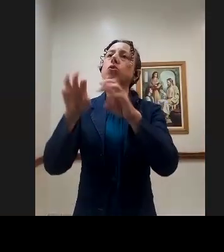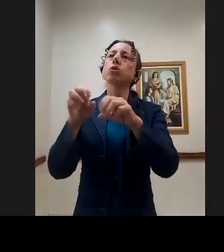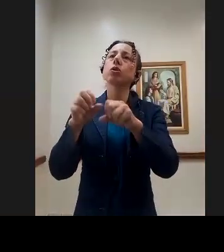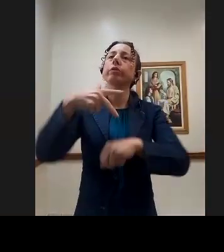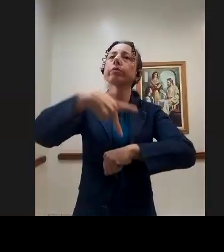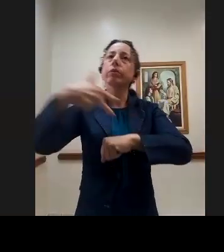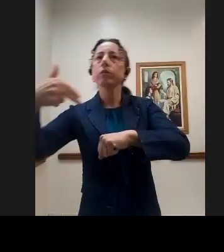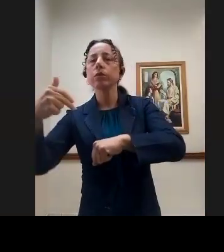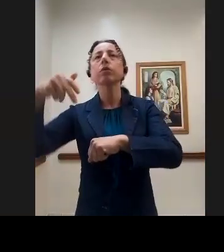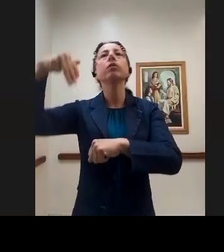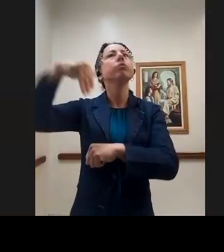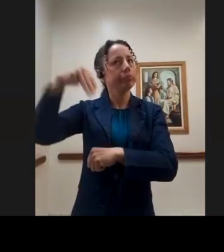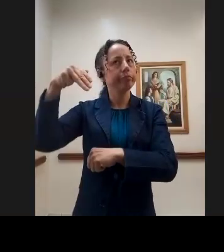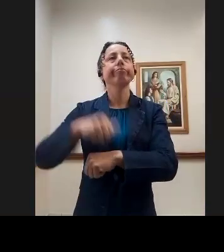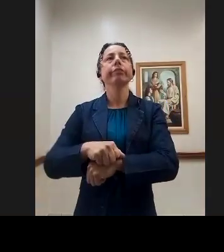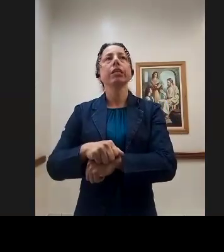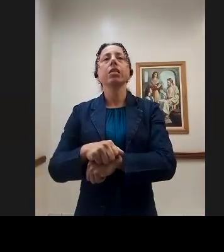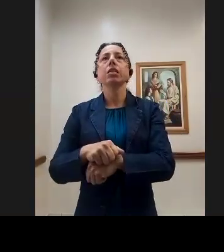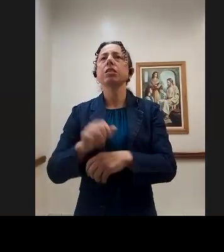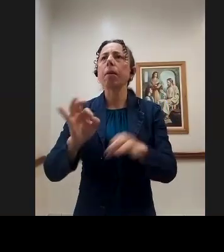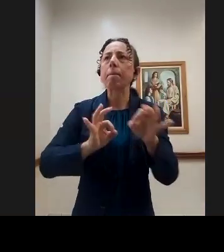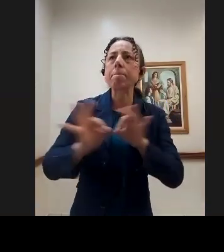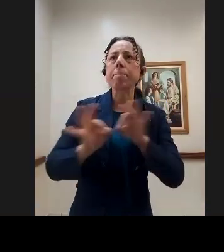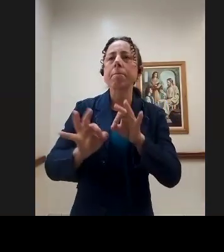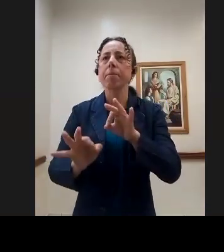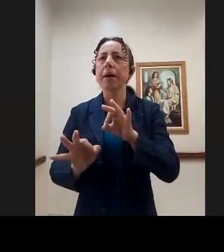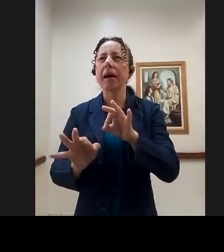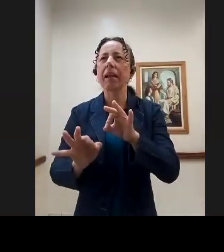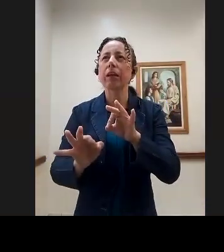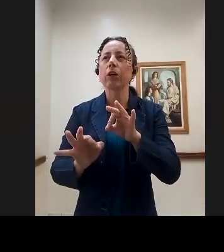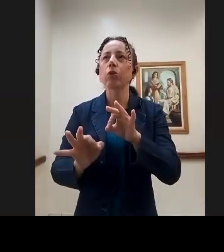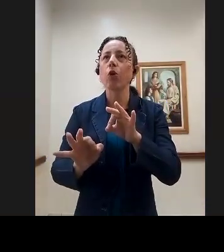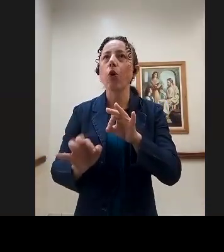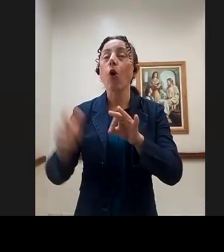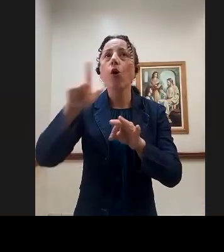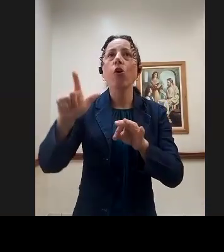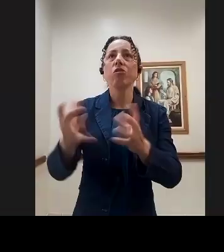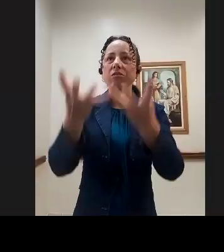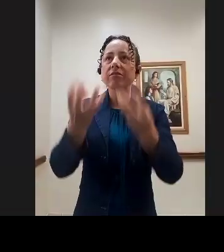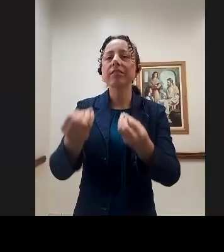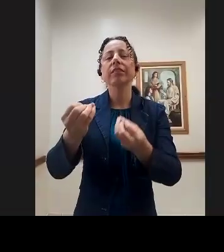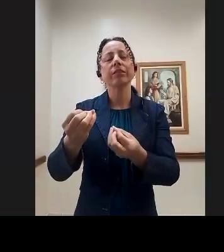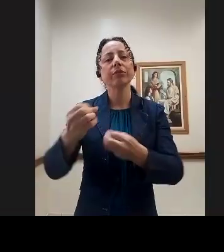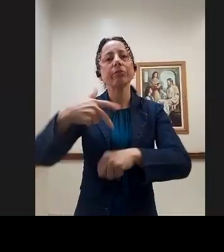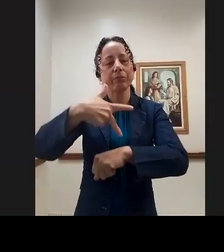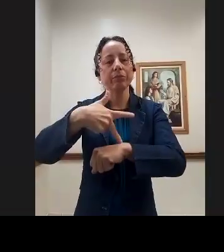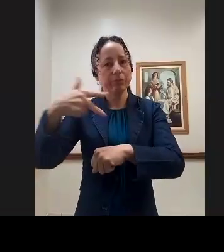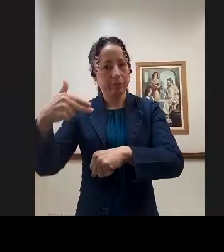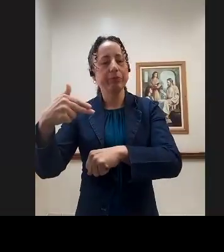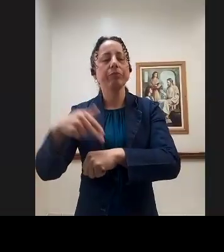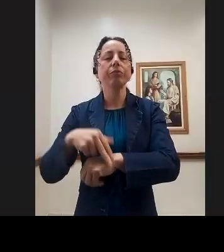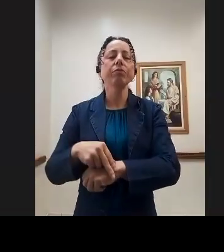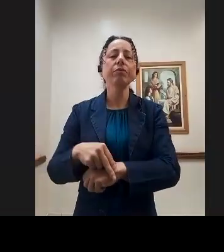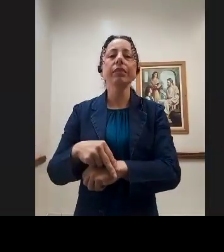né? Para receber o sacerdócio nessa próxima conferência. E nas sessões que a gente estava conversando, eu estava pensando, meu, por